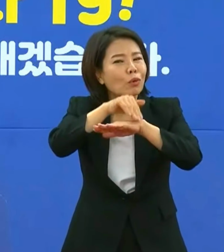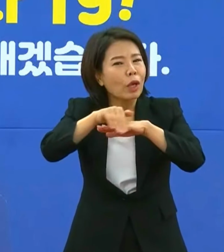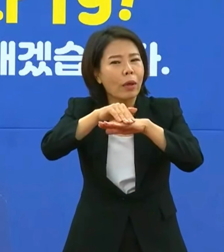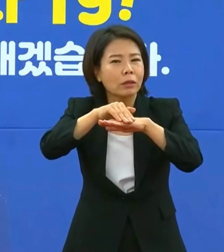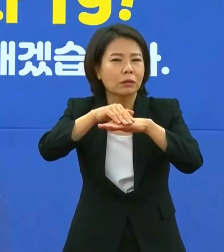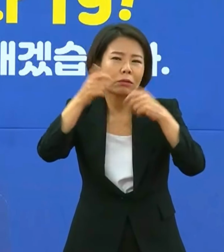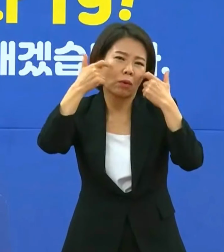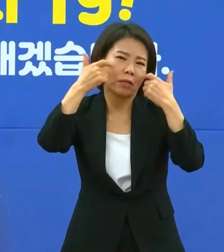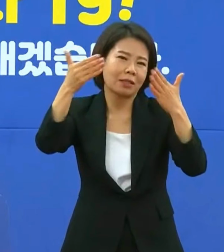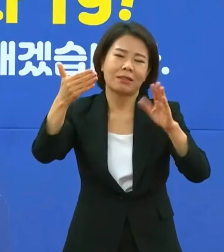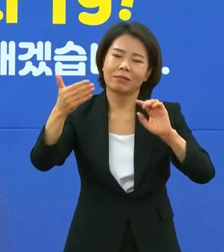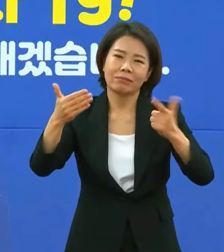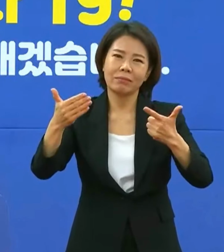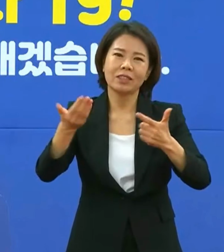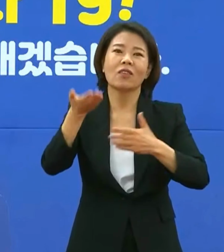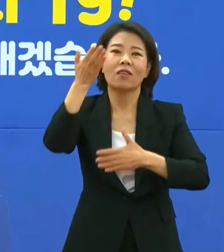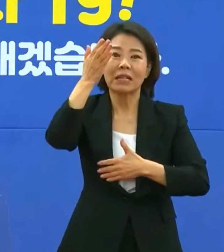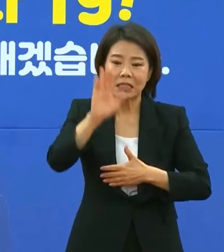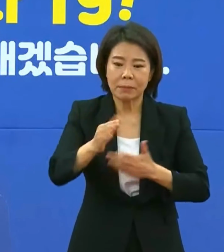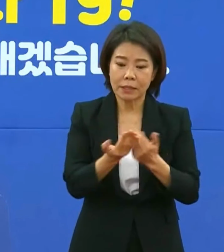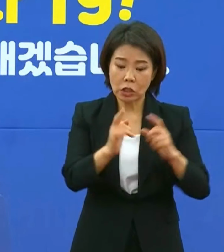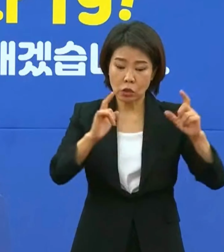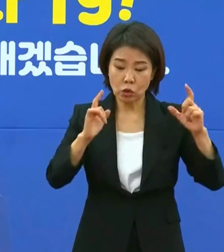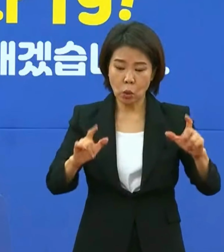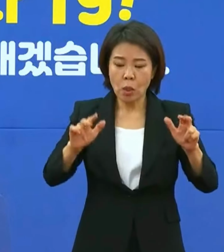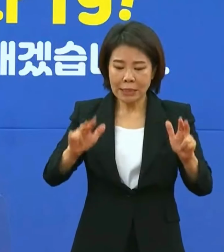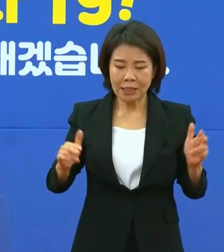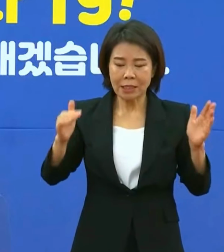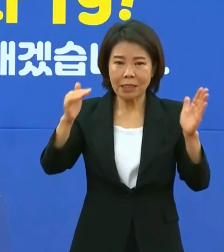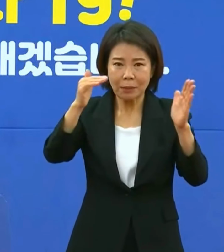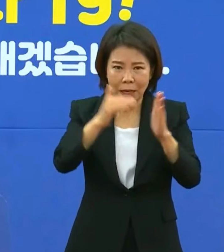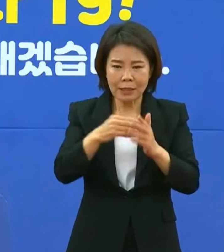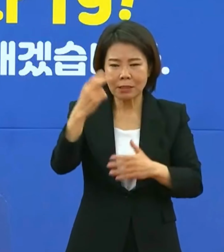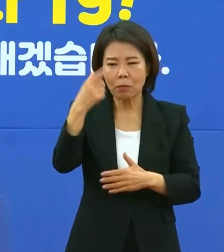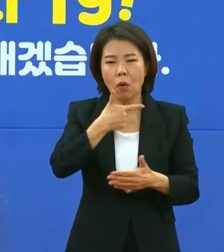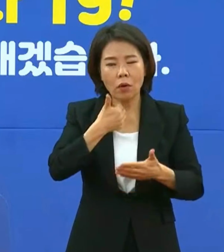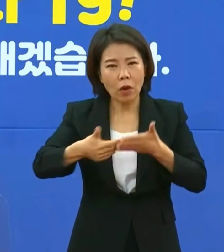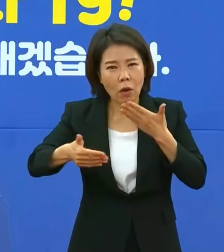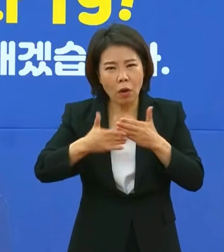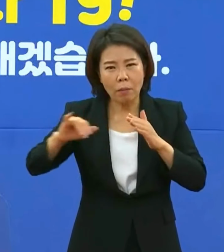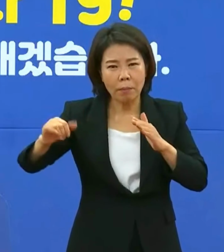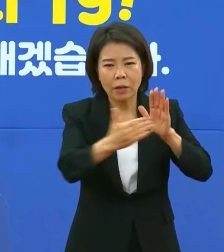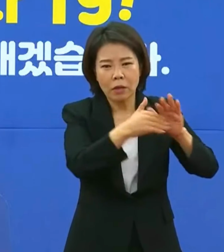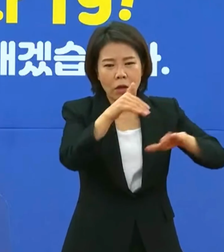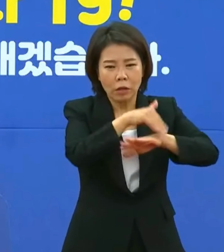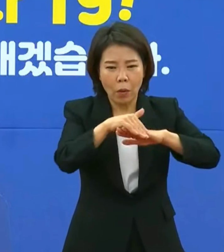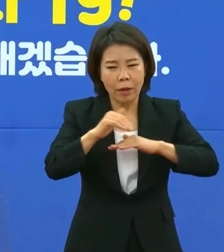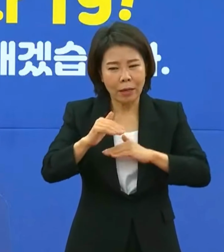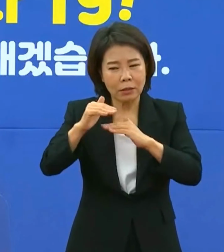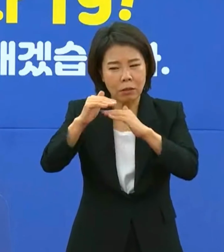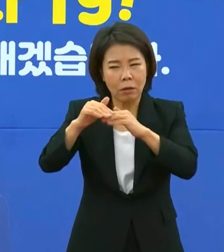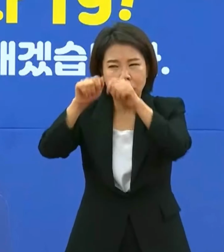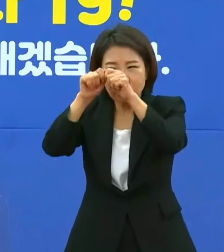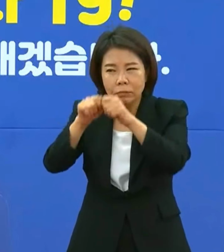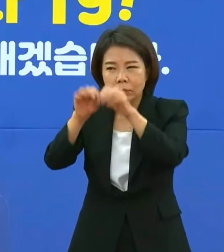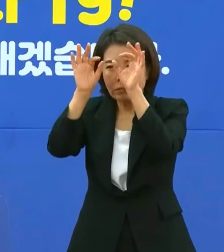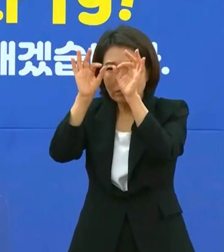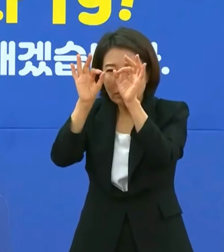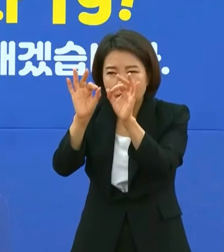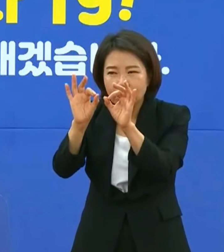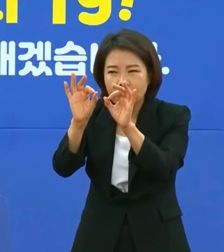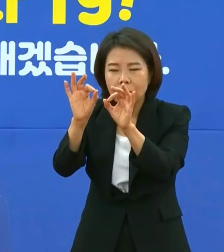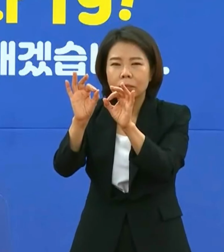않은 것 같습니다 단 우리 도우가 지금까지 임상경험이 나 어 방역 계획이나 이런 과정을 봤을 때 어